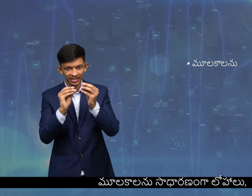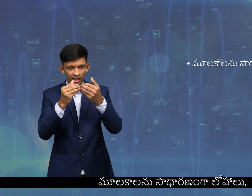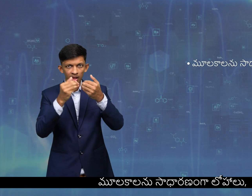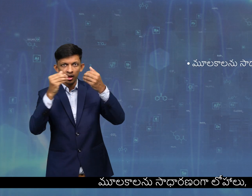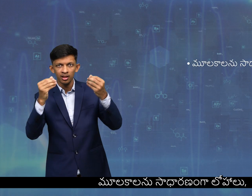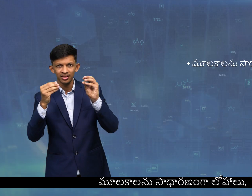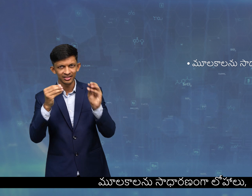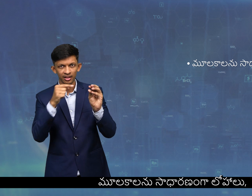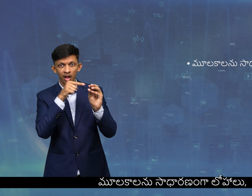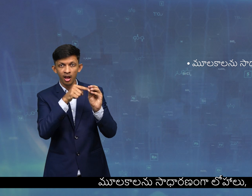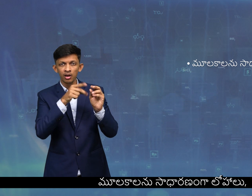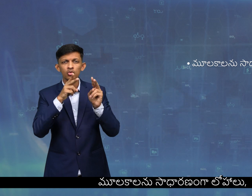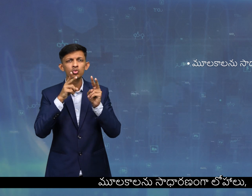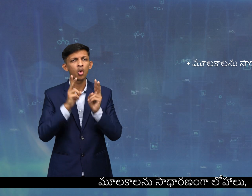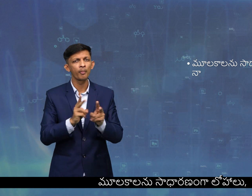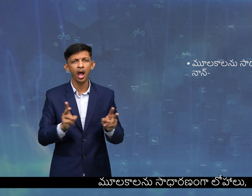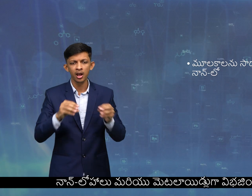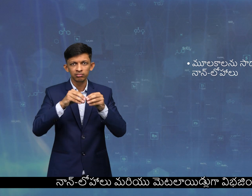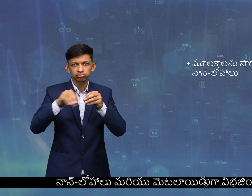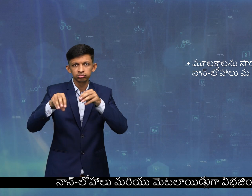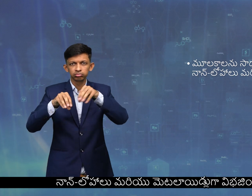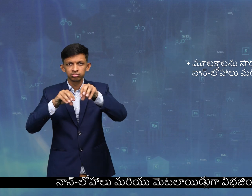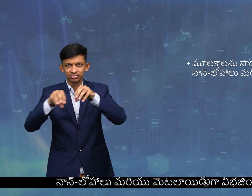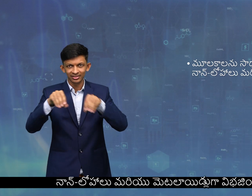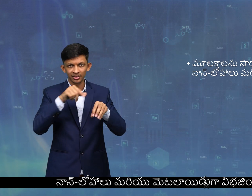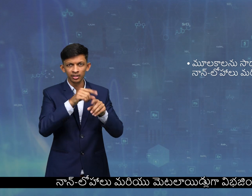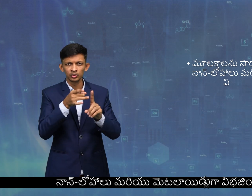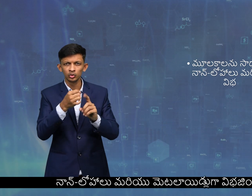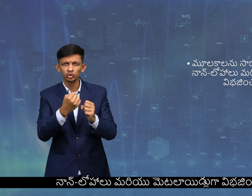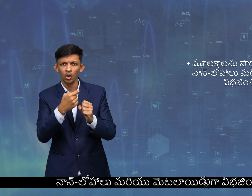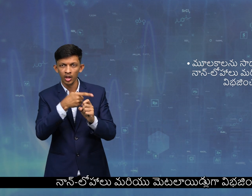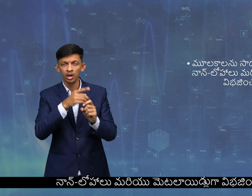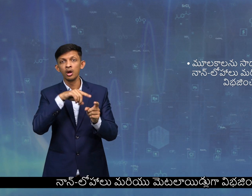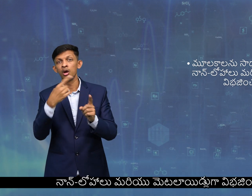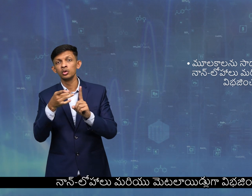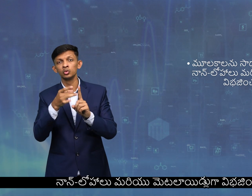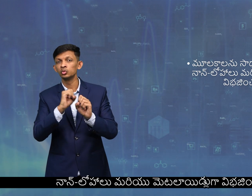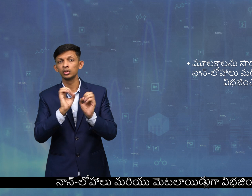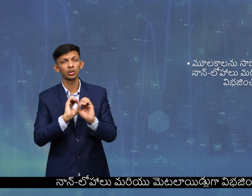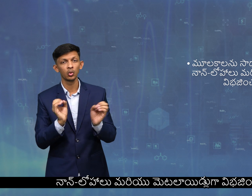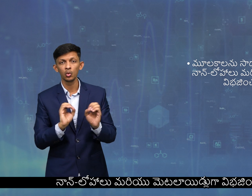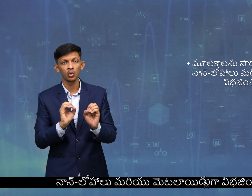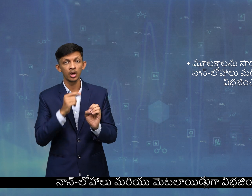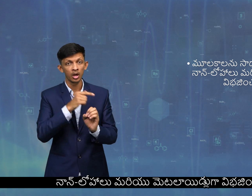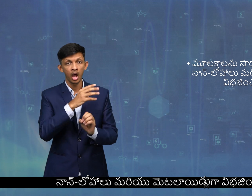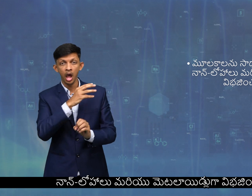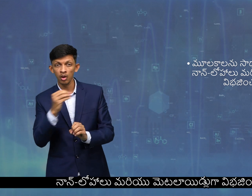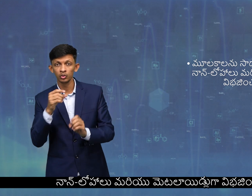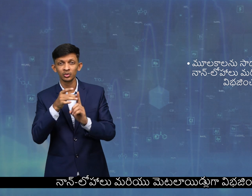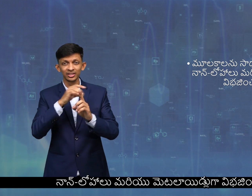మూలకాలను సాధారణంగా లోహాలు, నాన్ లోహాలు మరియు మెటలాయిడ్లుగా